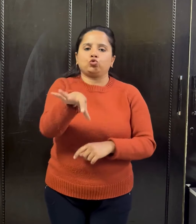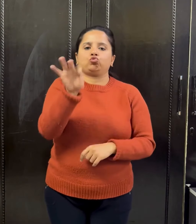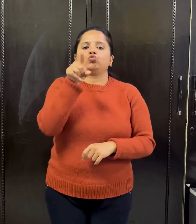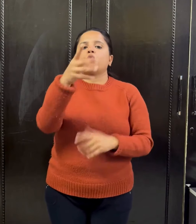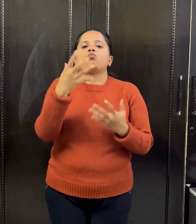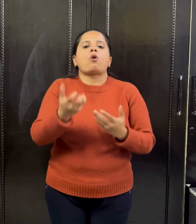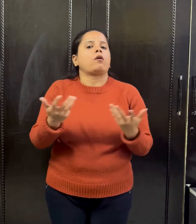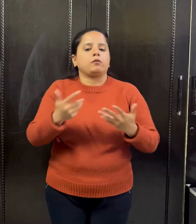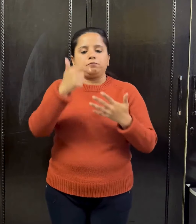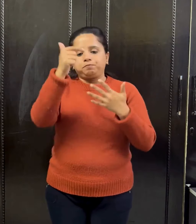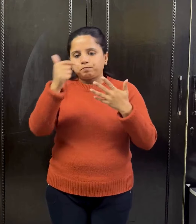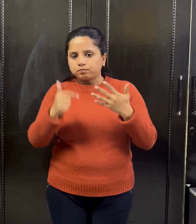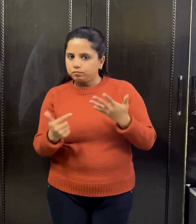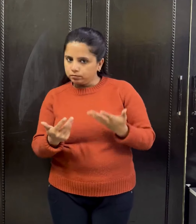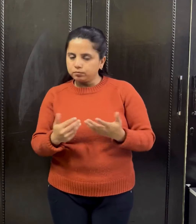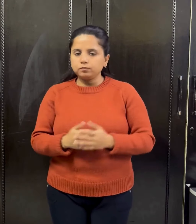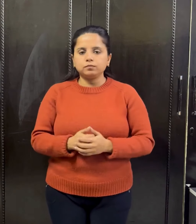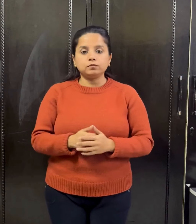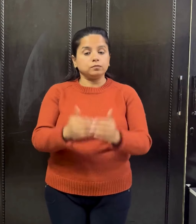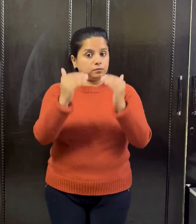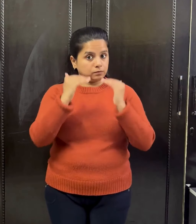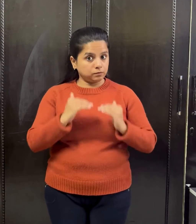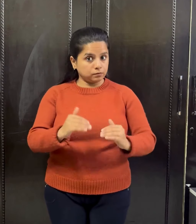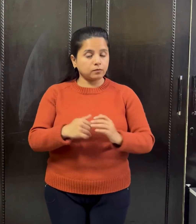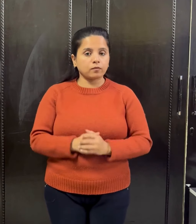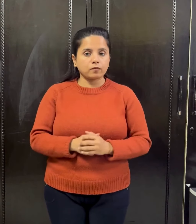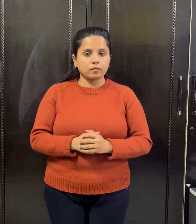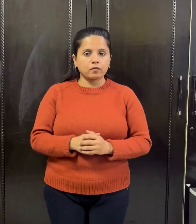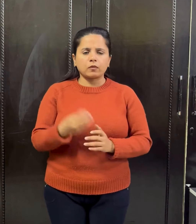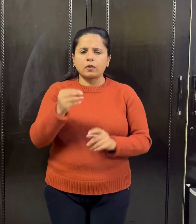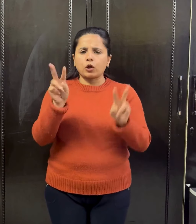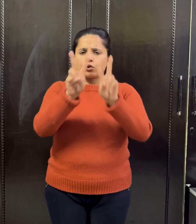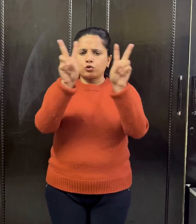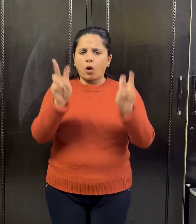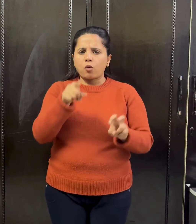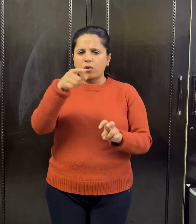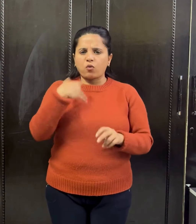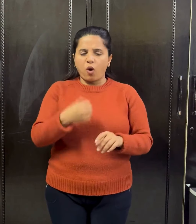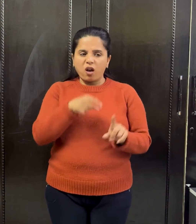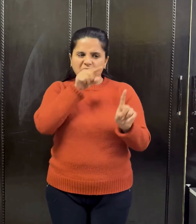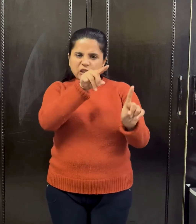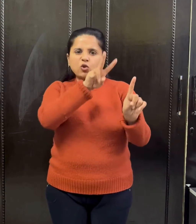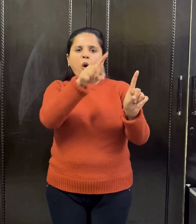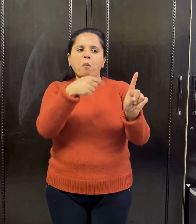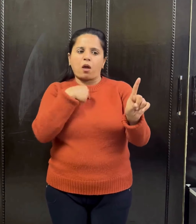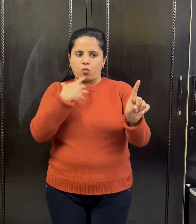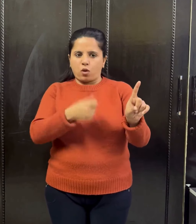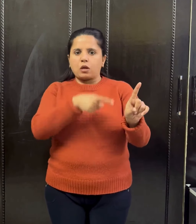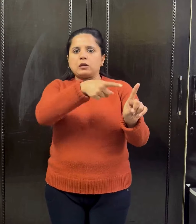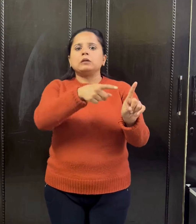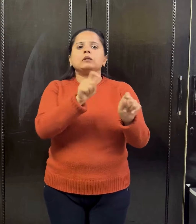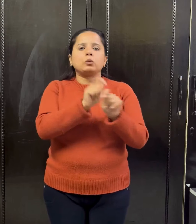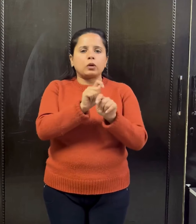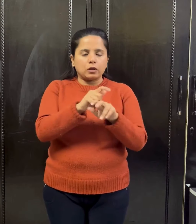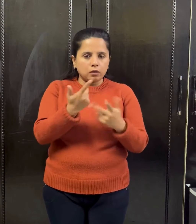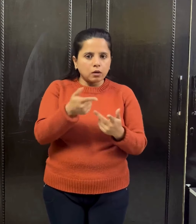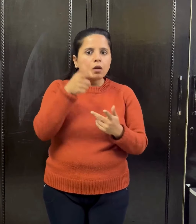उसके आगे बढ़ते हुए स्पेसिफिक टॉपिक ऑफ इंटरवेंशन को सीनियर्स,